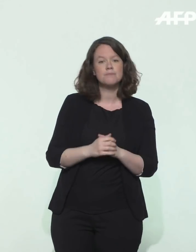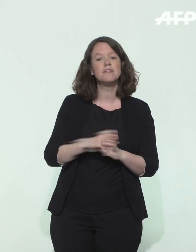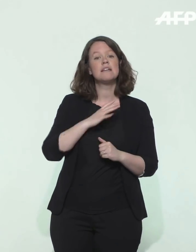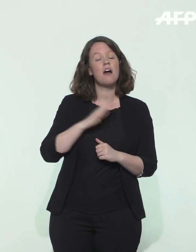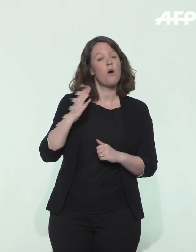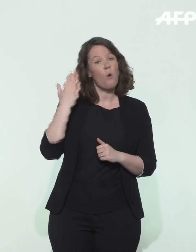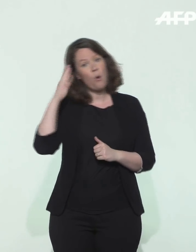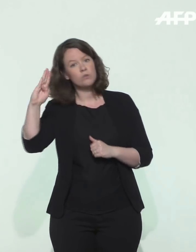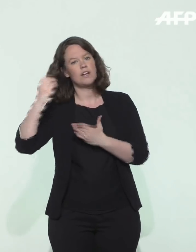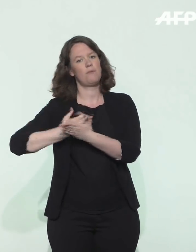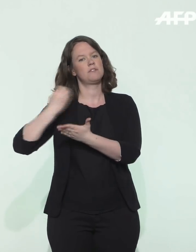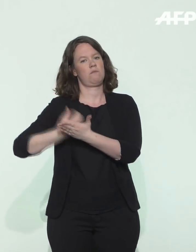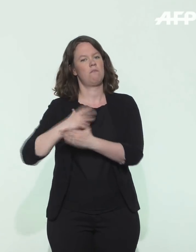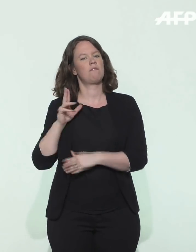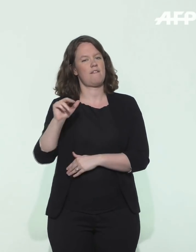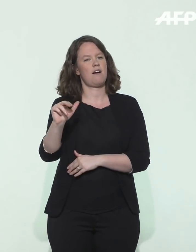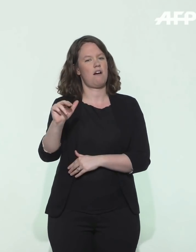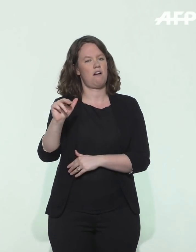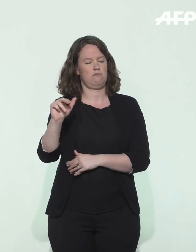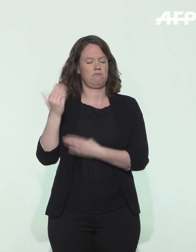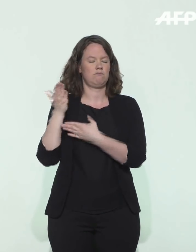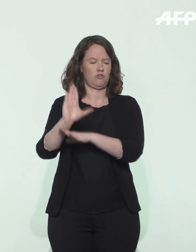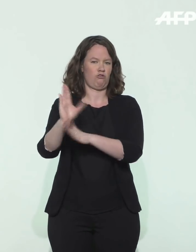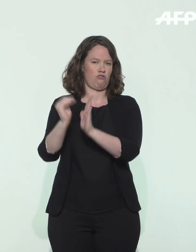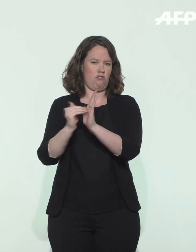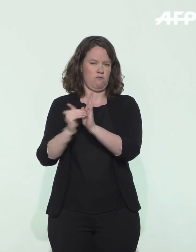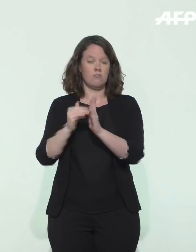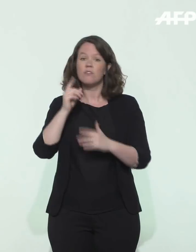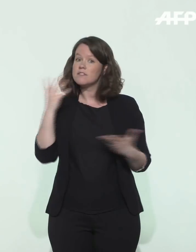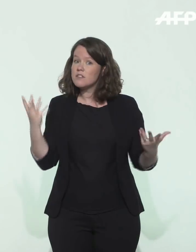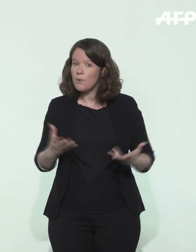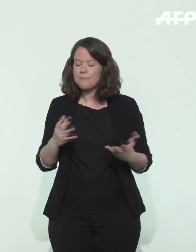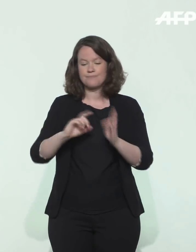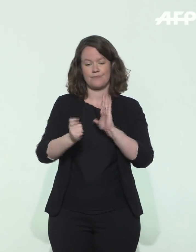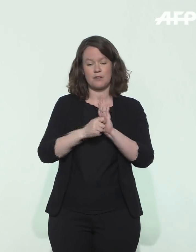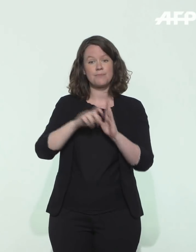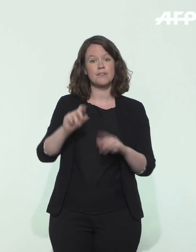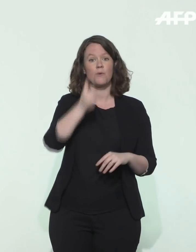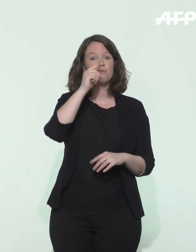viendra s'ajouter à ce que je viens de vous présenter. À partir du 11 mai, nous serons